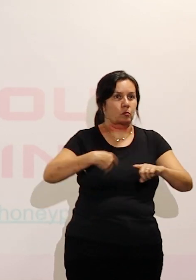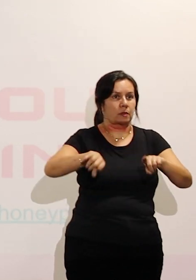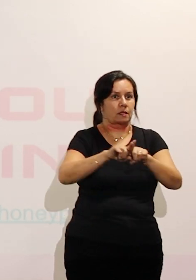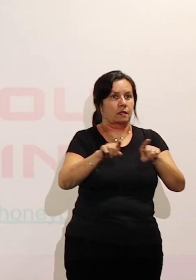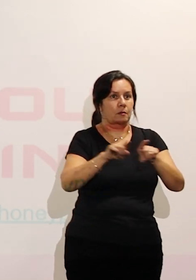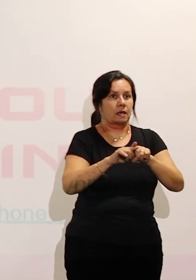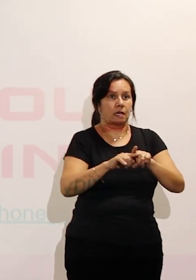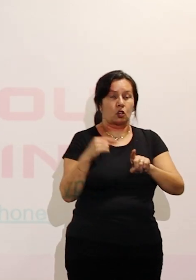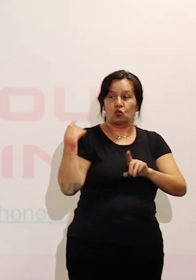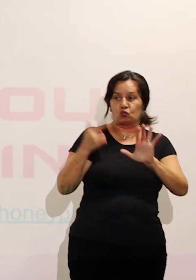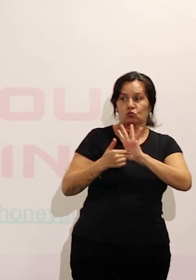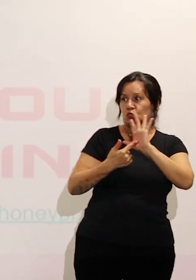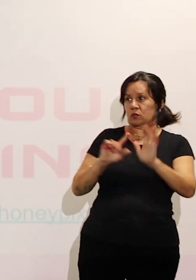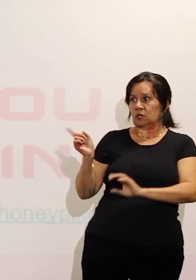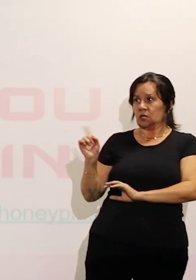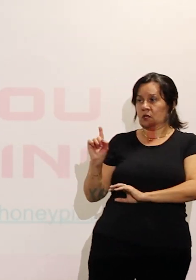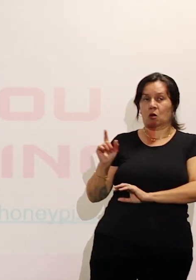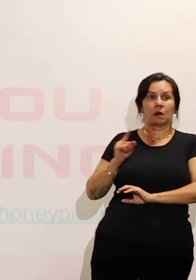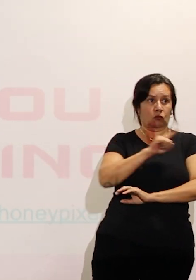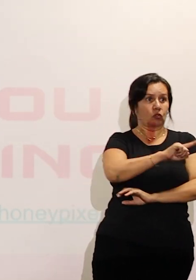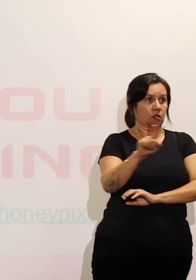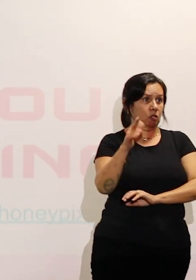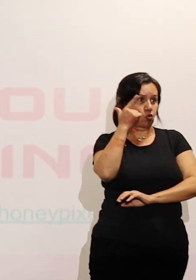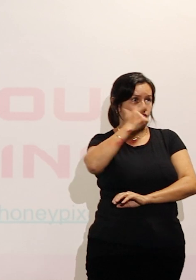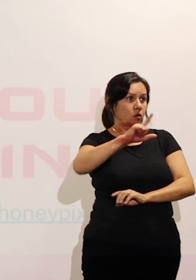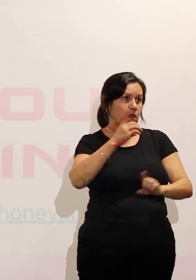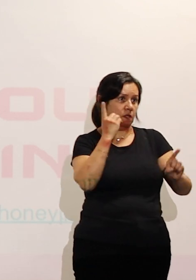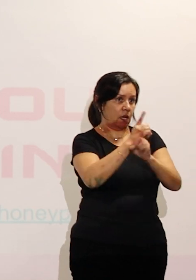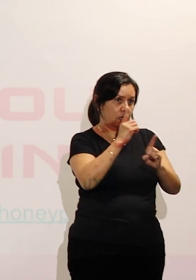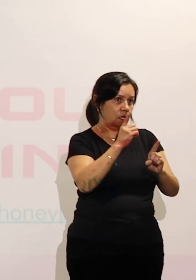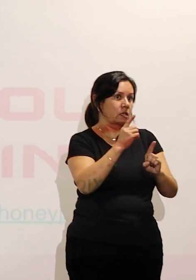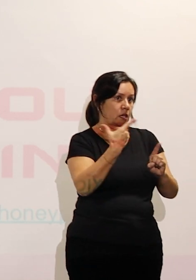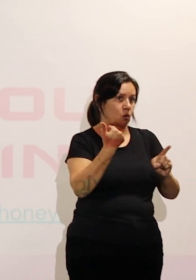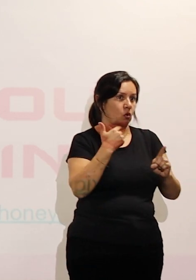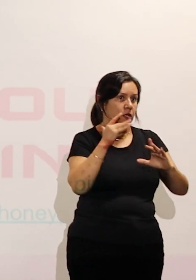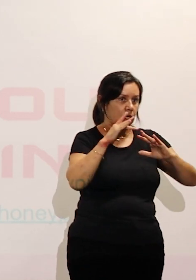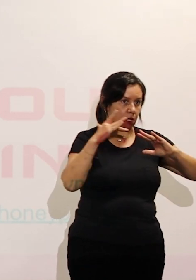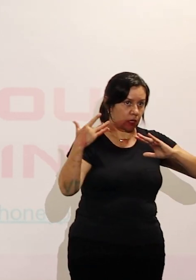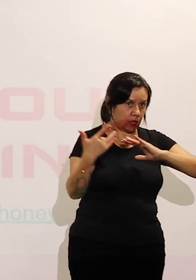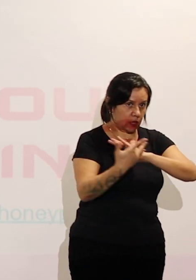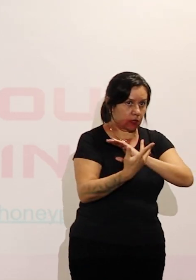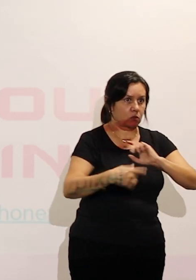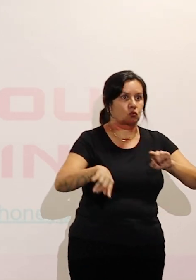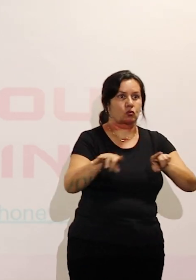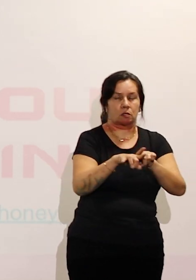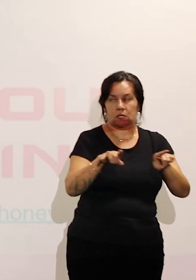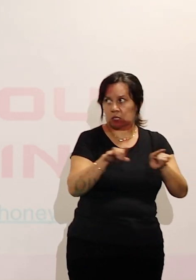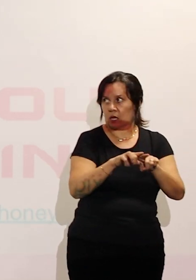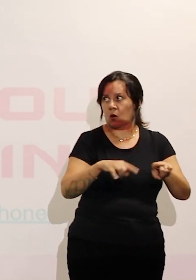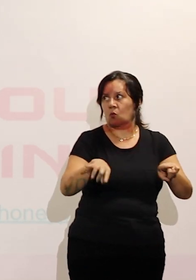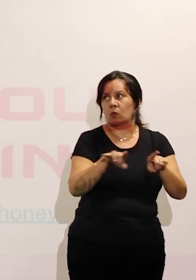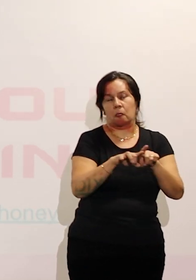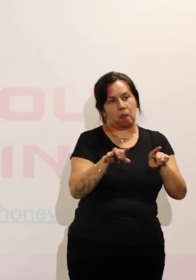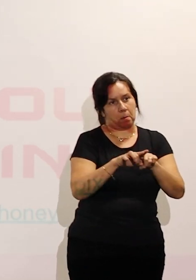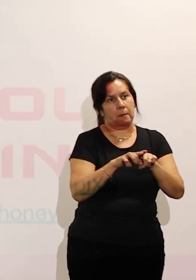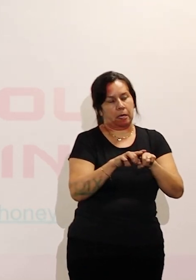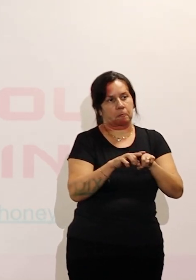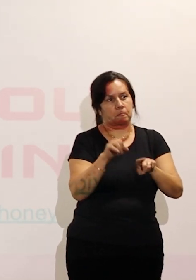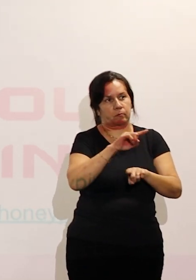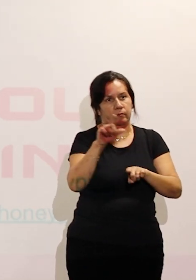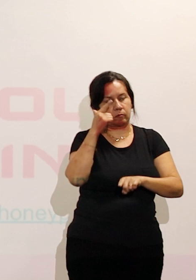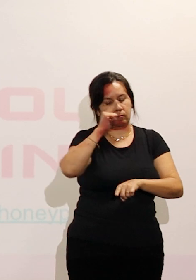botei ele aí, mas ele, né, é fácil de achar ele pelos meus links, todas as minhas redes têm um negocinho lá do Beacons com todos os meus